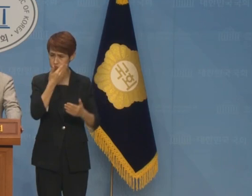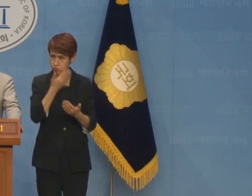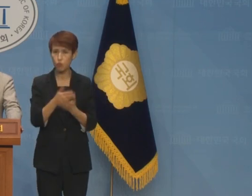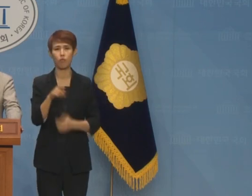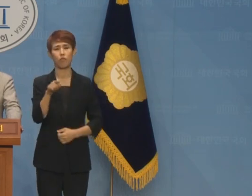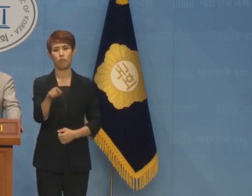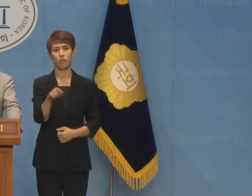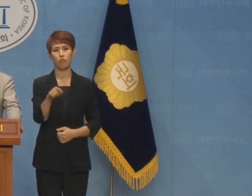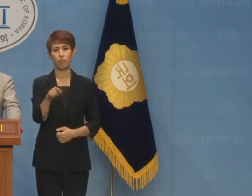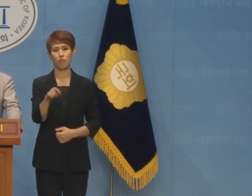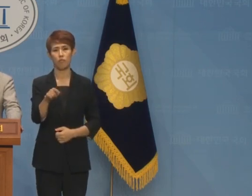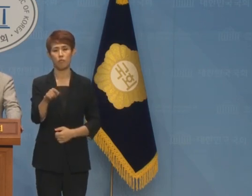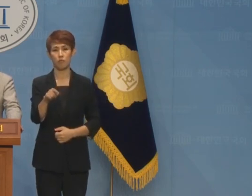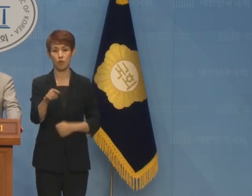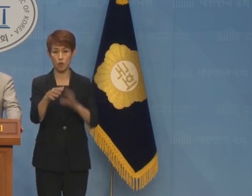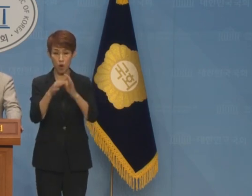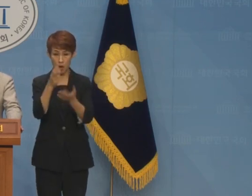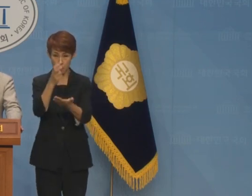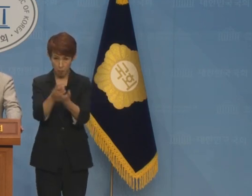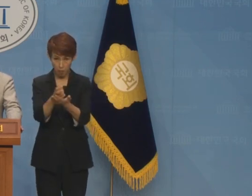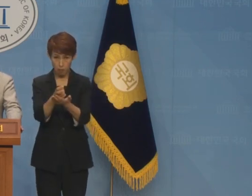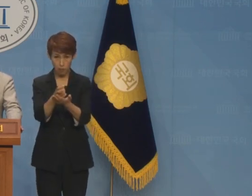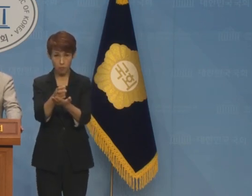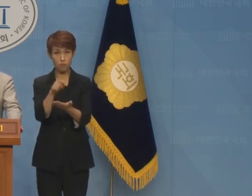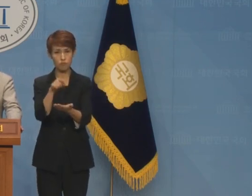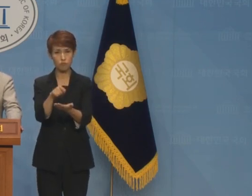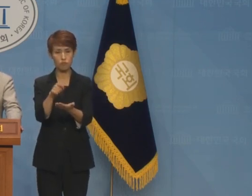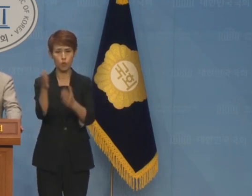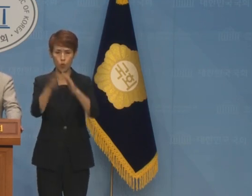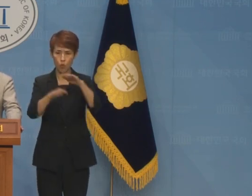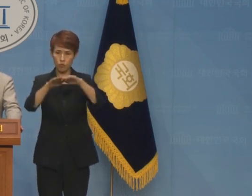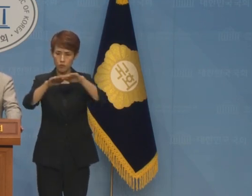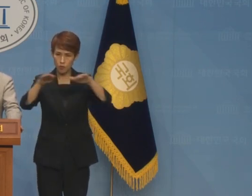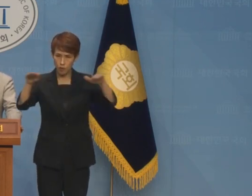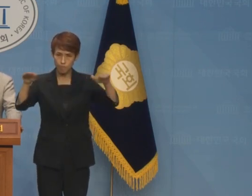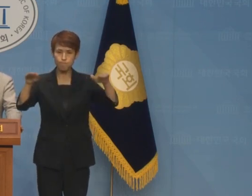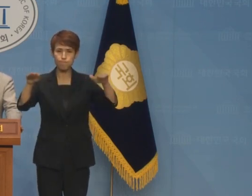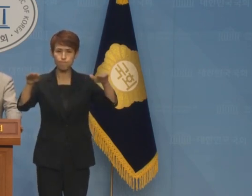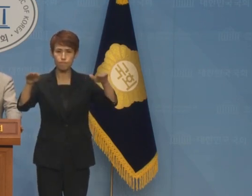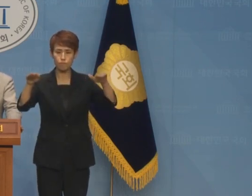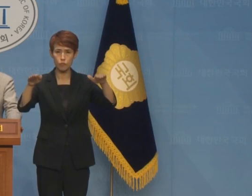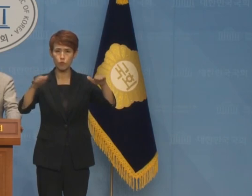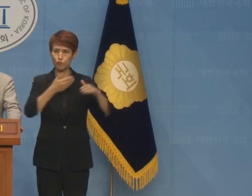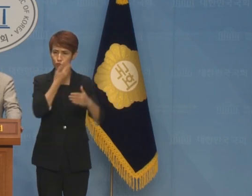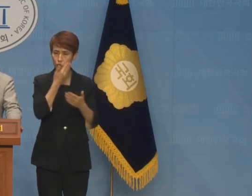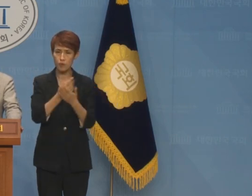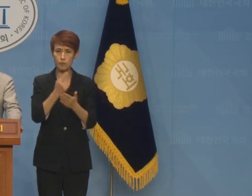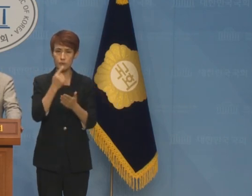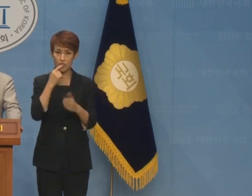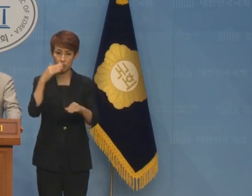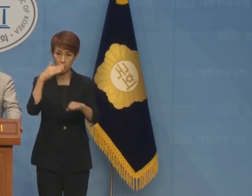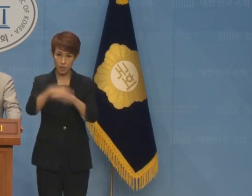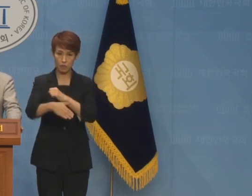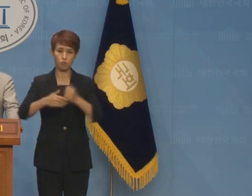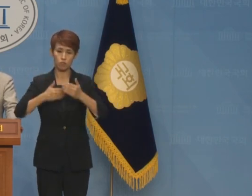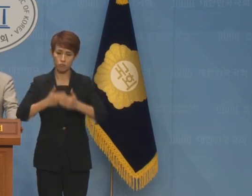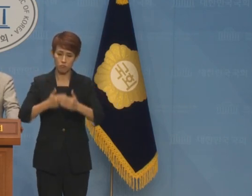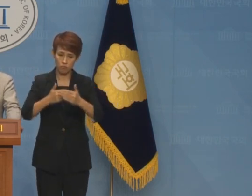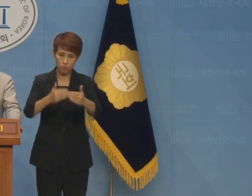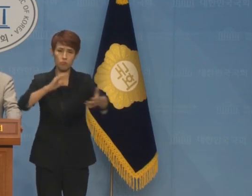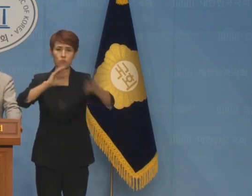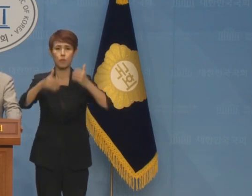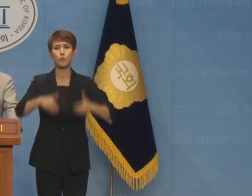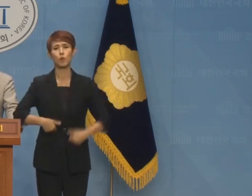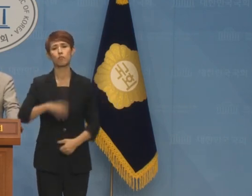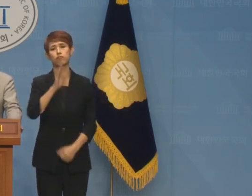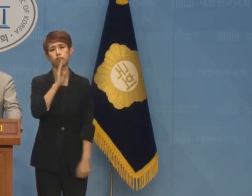방송이라면 관련 법안 역시 공정과 균형에 입각한 민주적 절차를 토대로 논의되어야 할